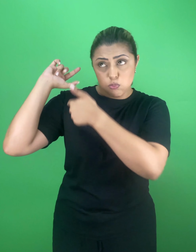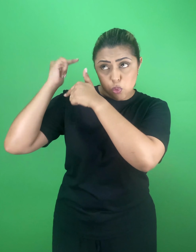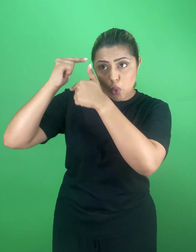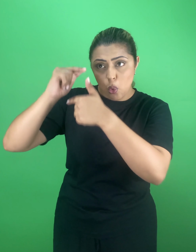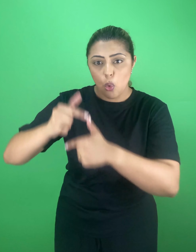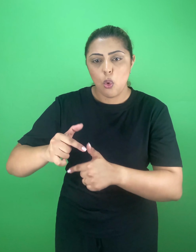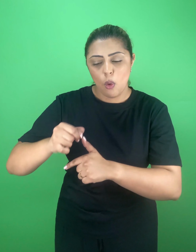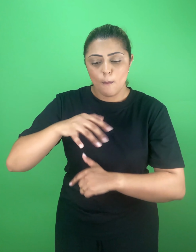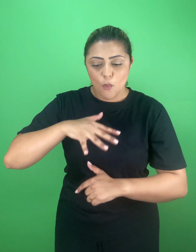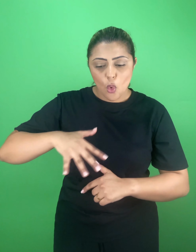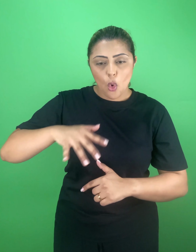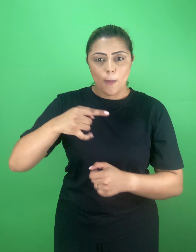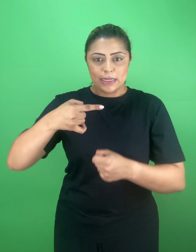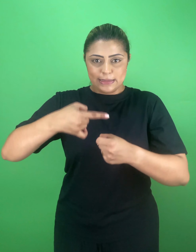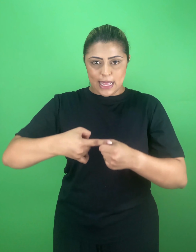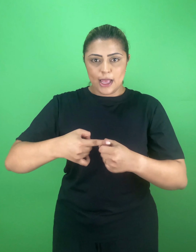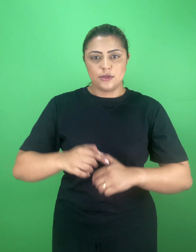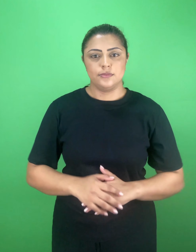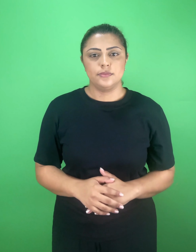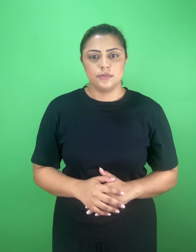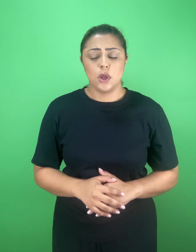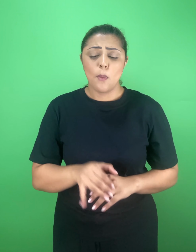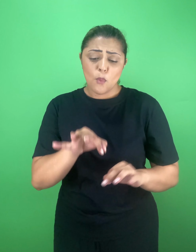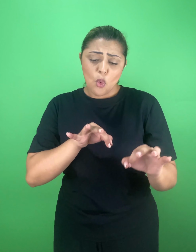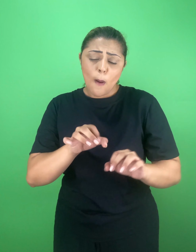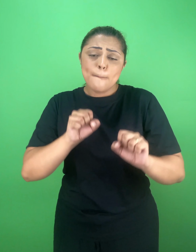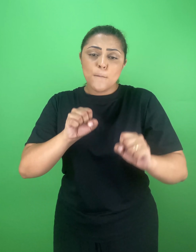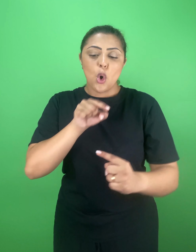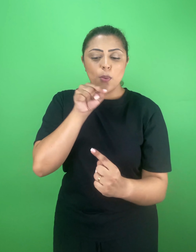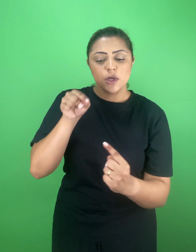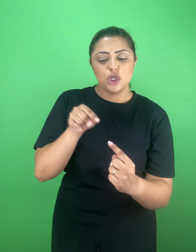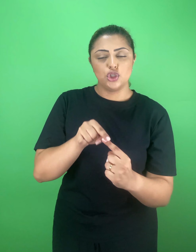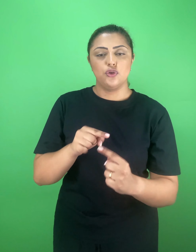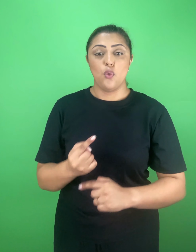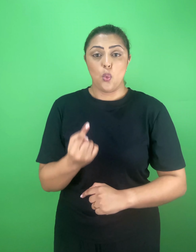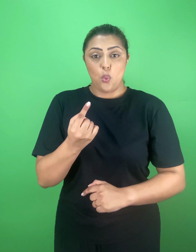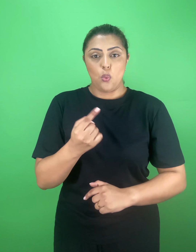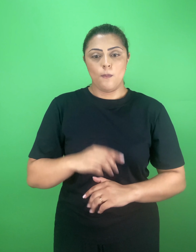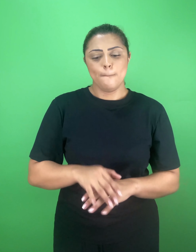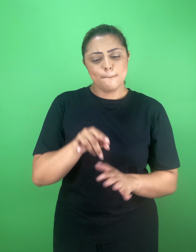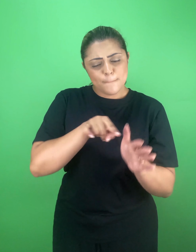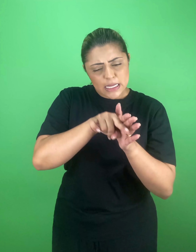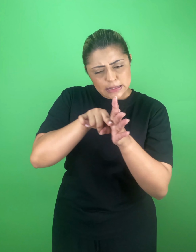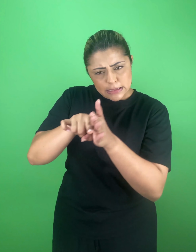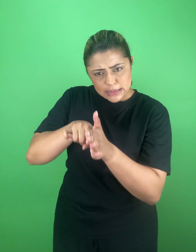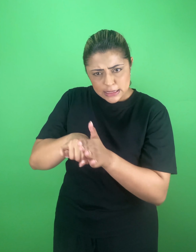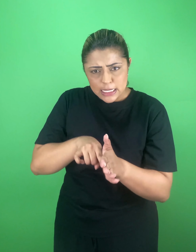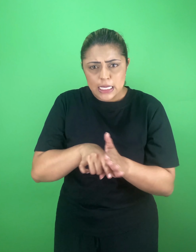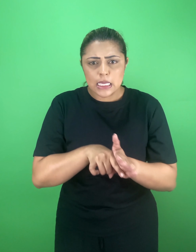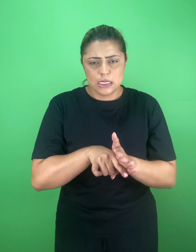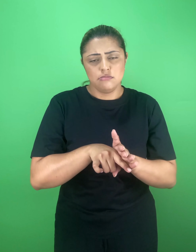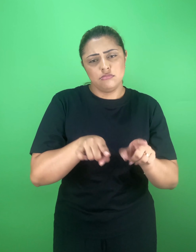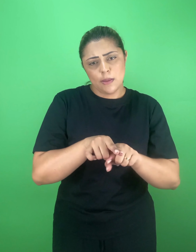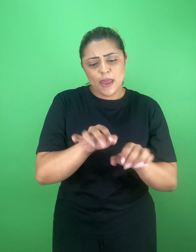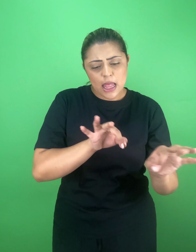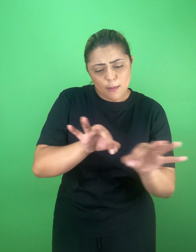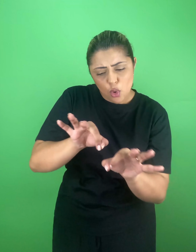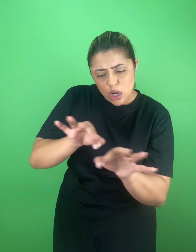município. Os projetos podem ter como objetivo 1. Pesquisa, incluindo a elaboração de inventários 2.